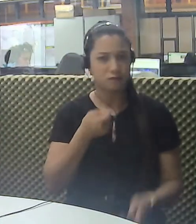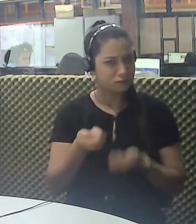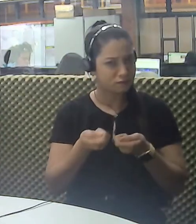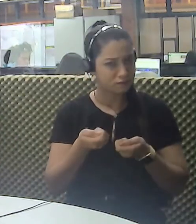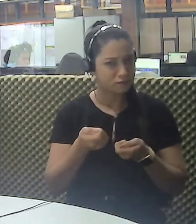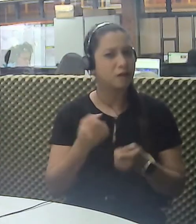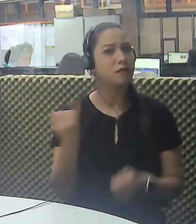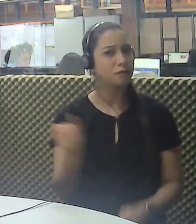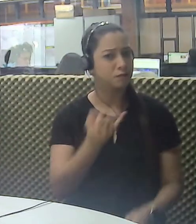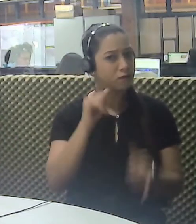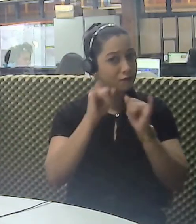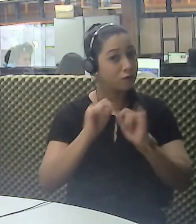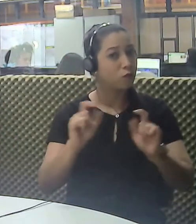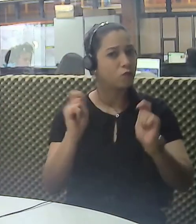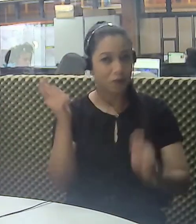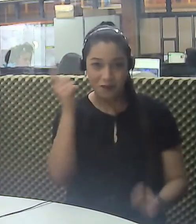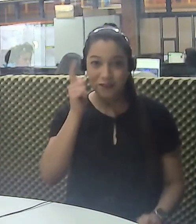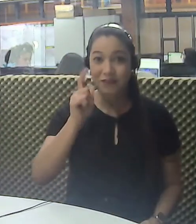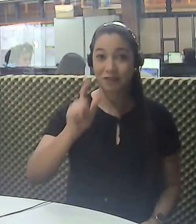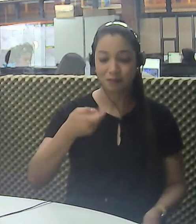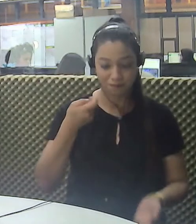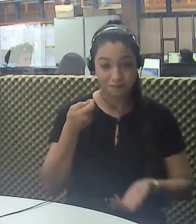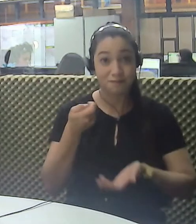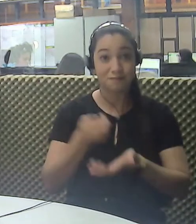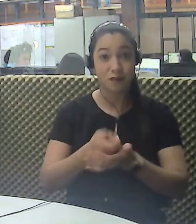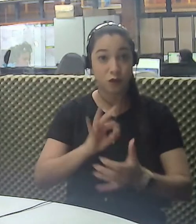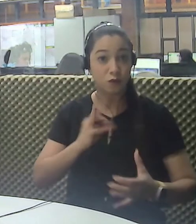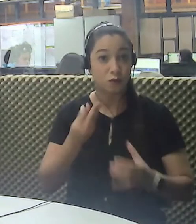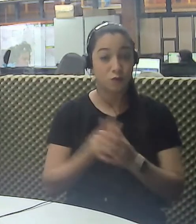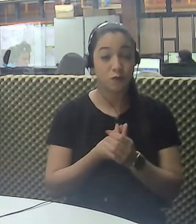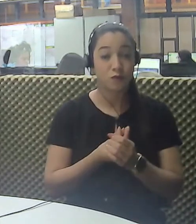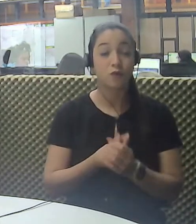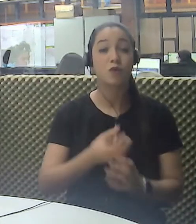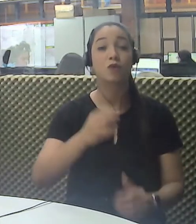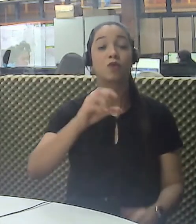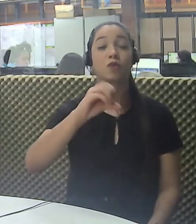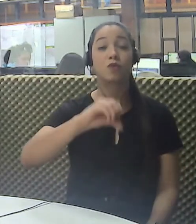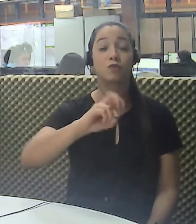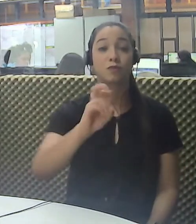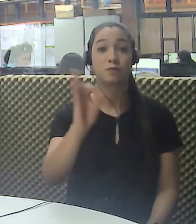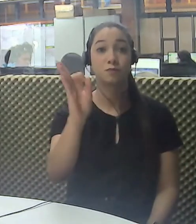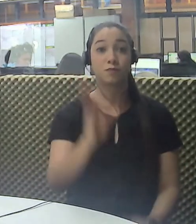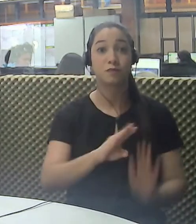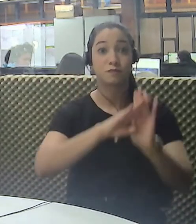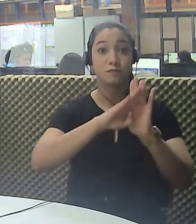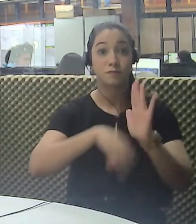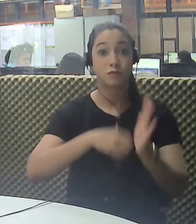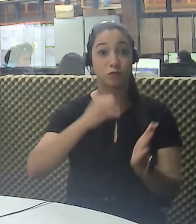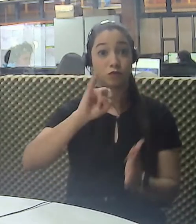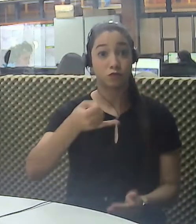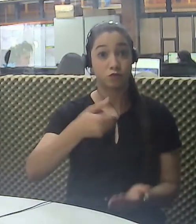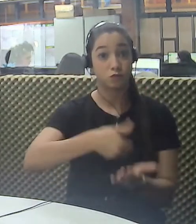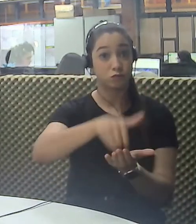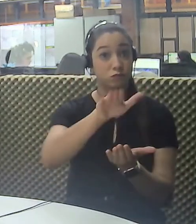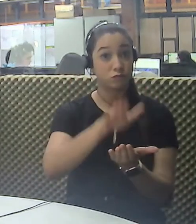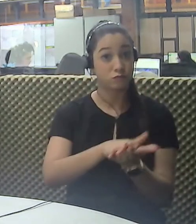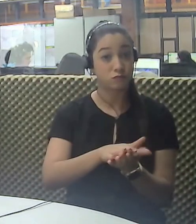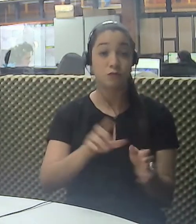a pena ressaltar que é possível realizar o pagamento integral com 95% de desconto sobre juros e multas